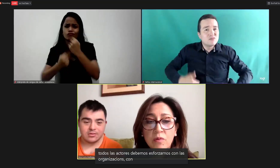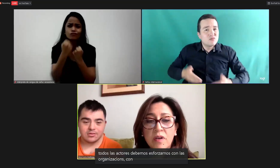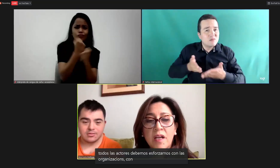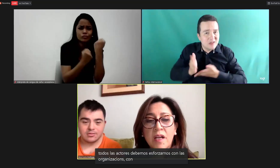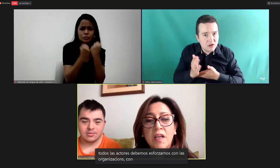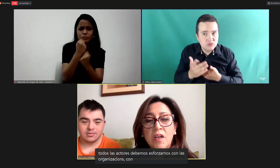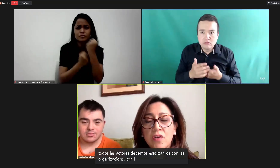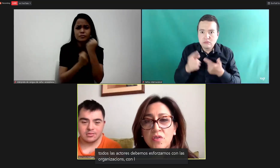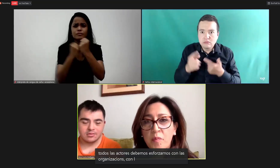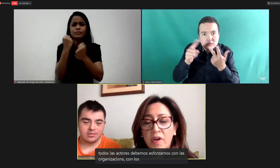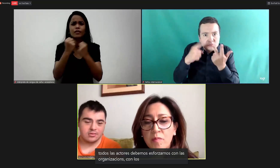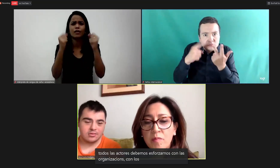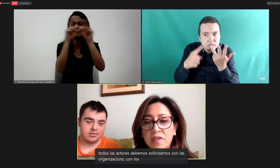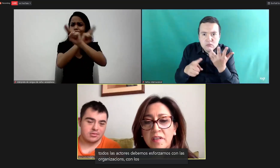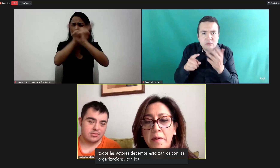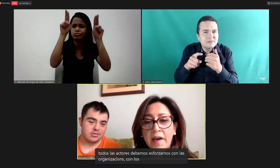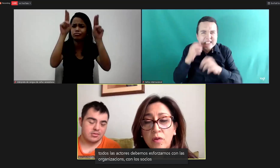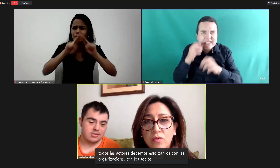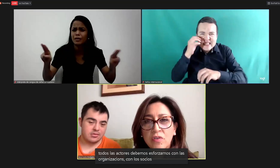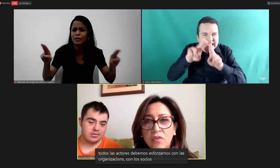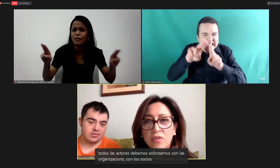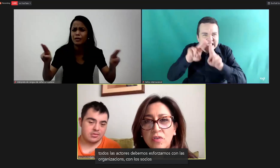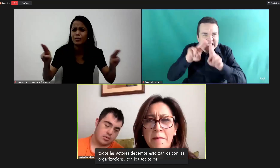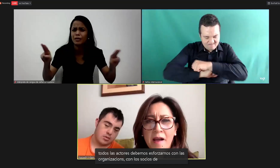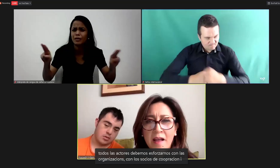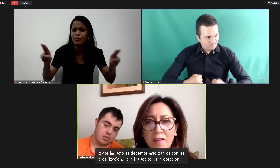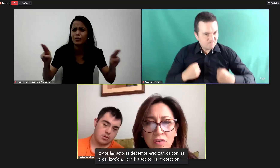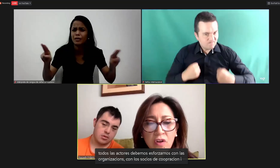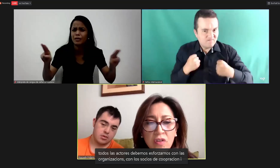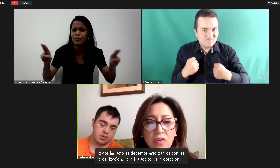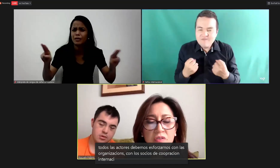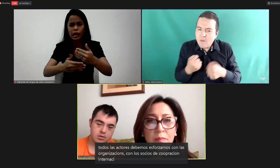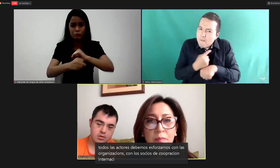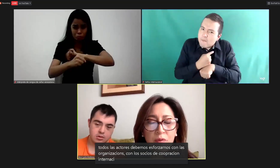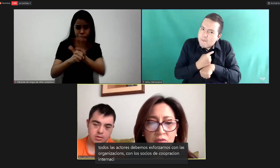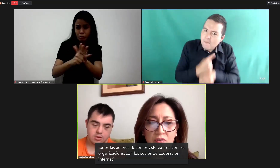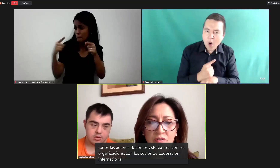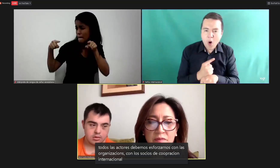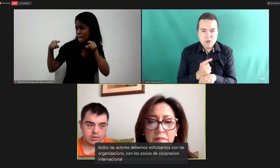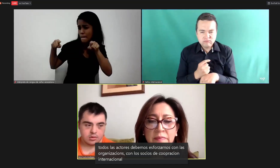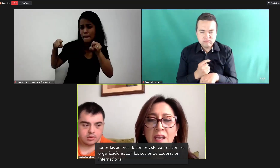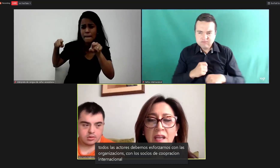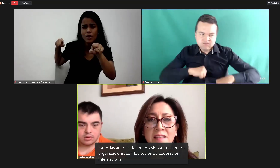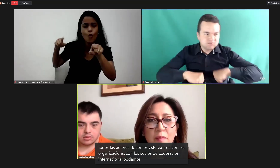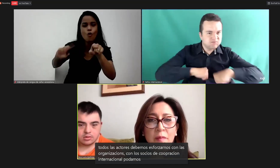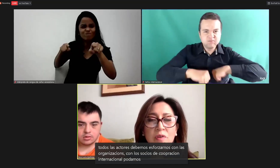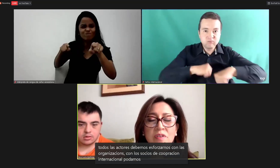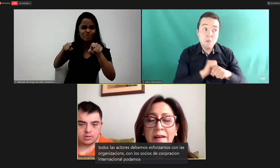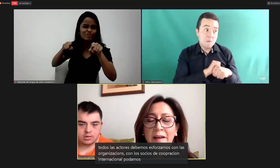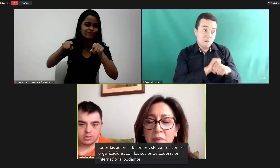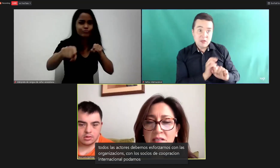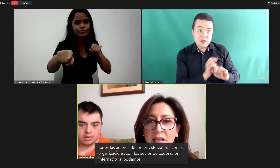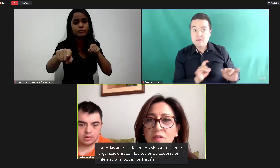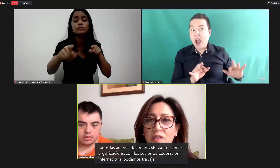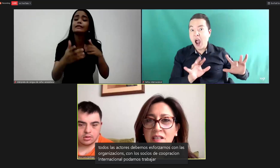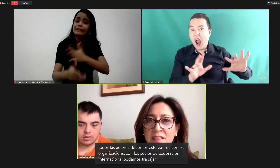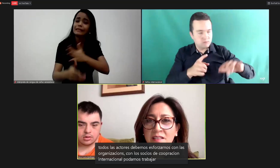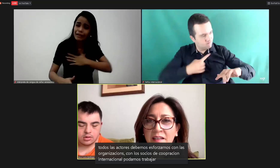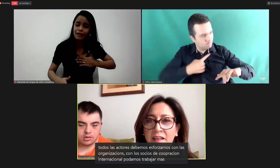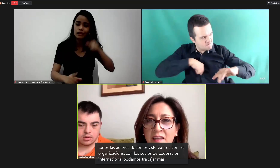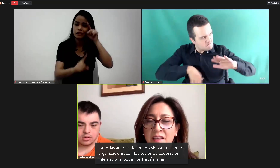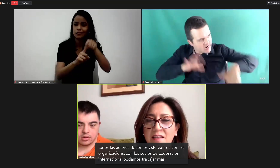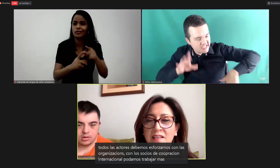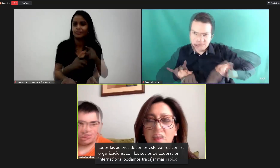más que nunca nos convoquemos a trabajar juntos, trabajando todos y por todos. Estamos repensando en